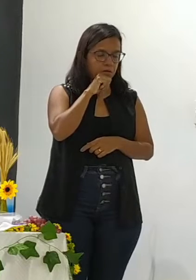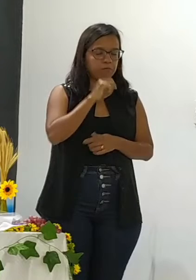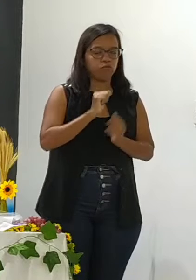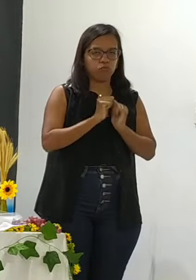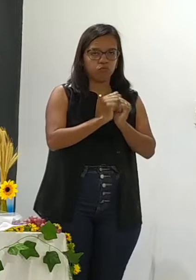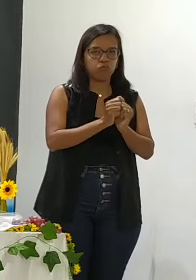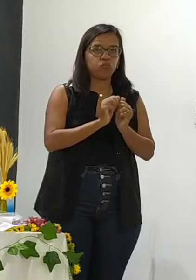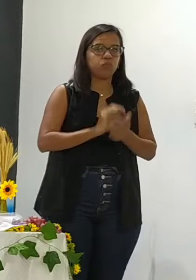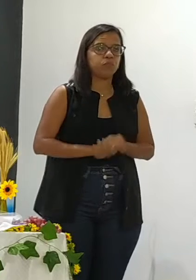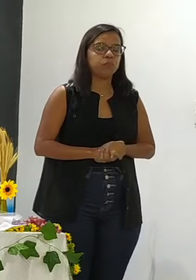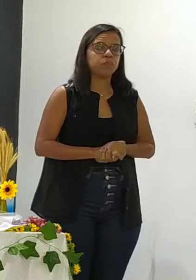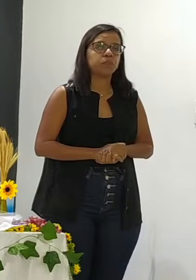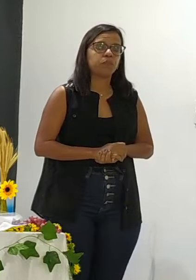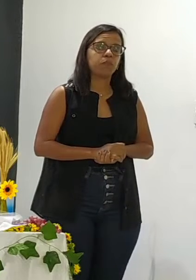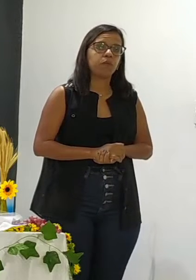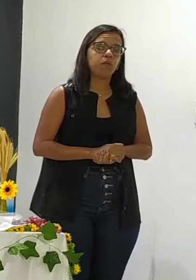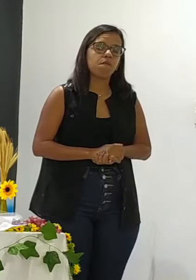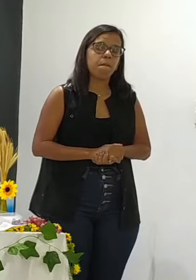levou,